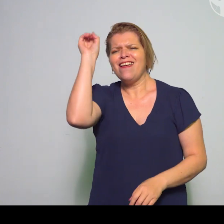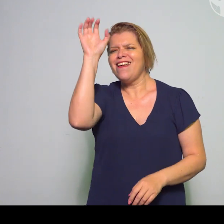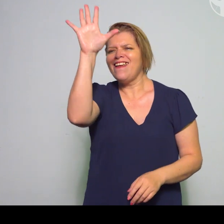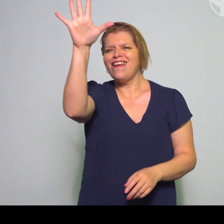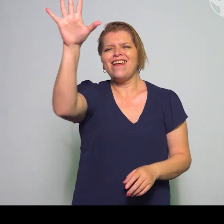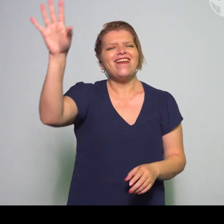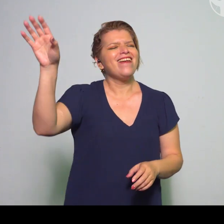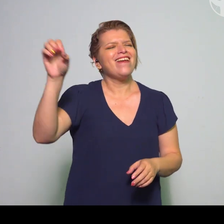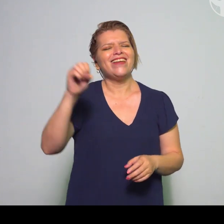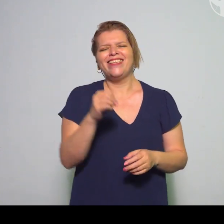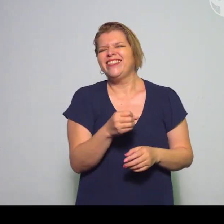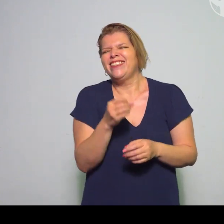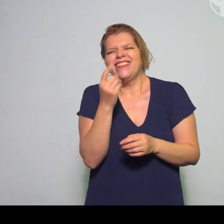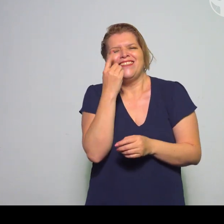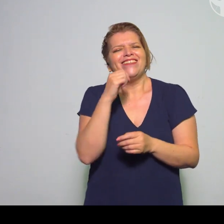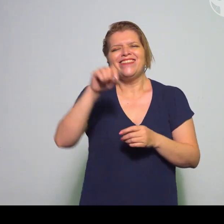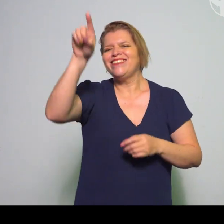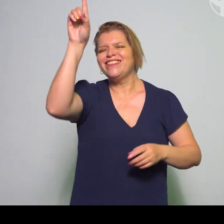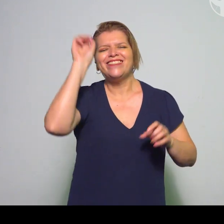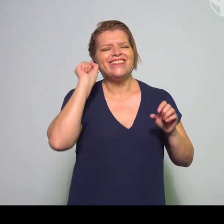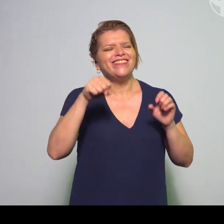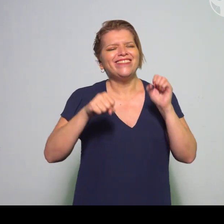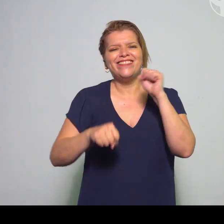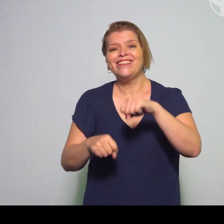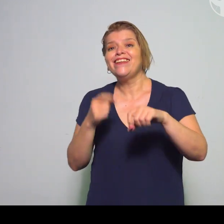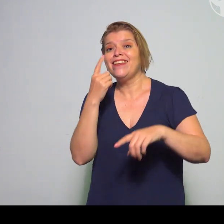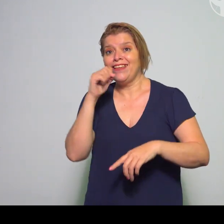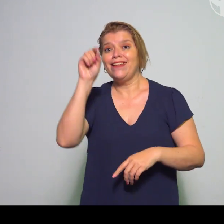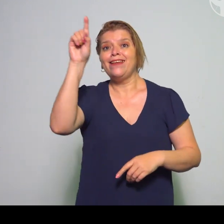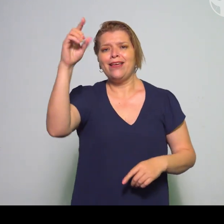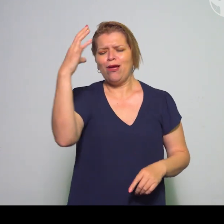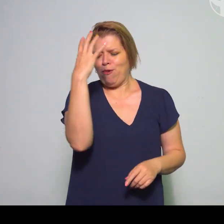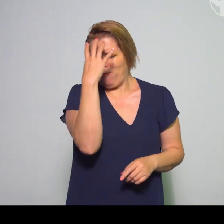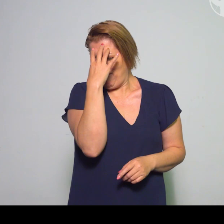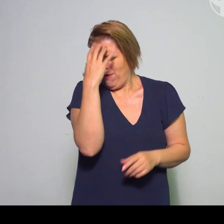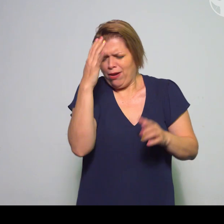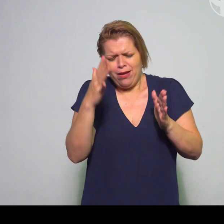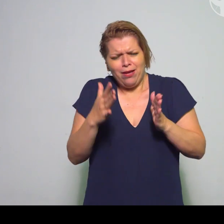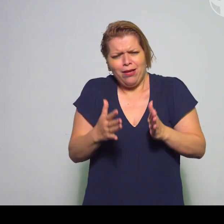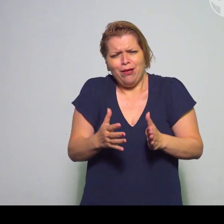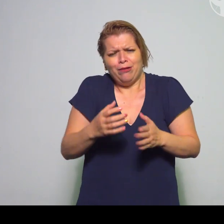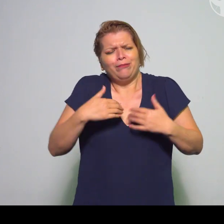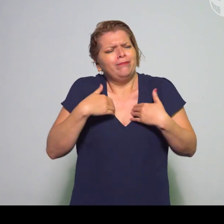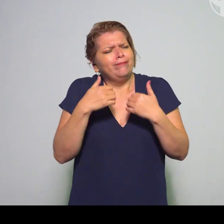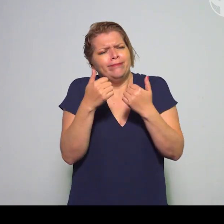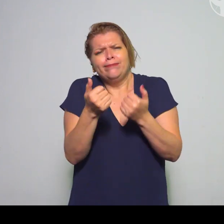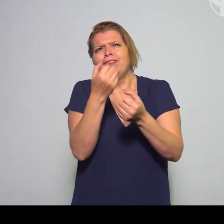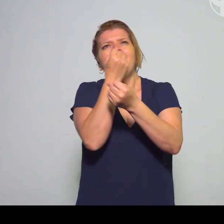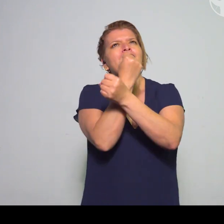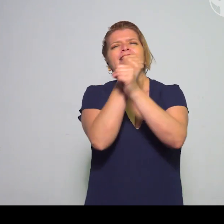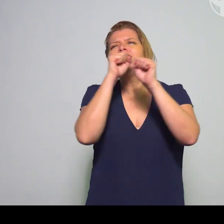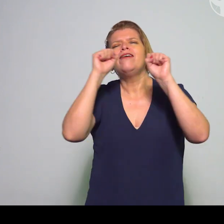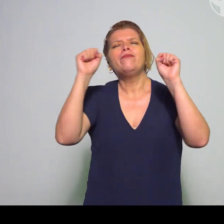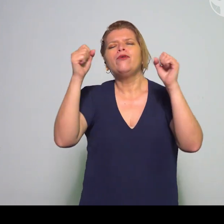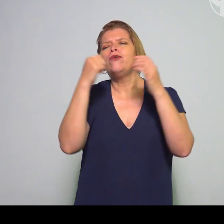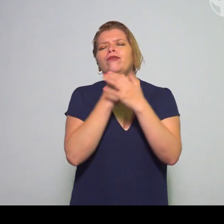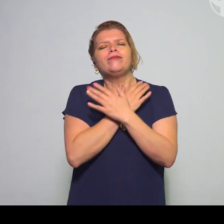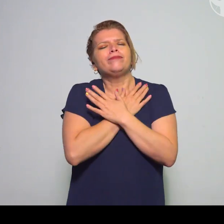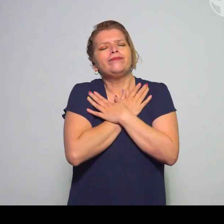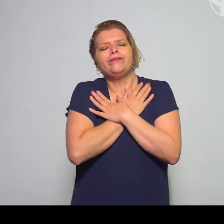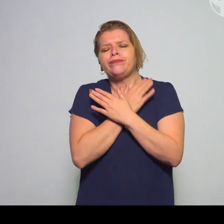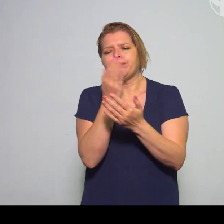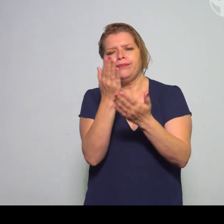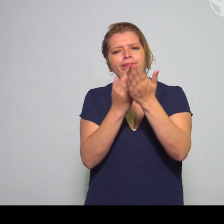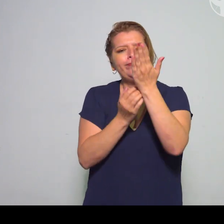salvación. Sublime gracia del Señor, sublime gracia del Señor, que a un pecador sanó